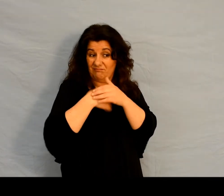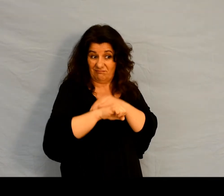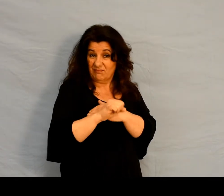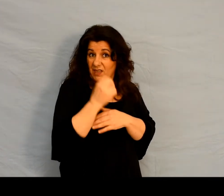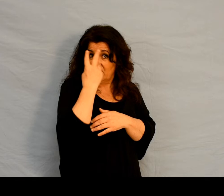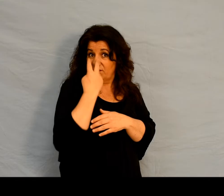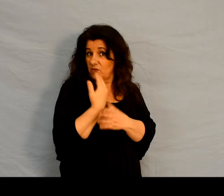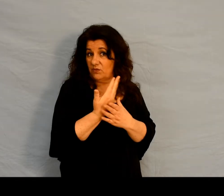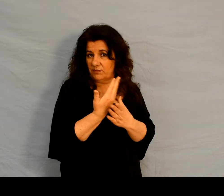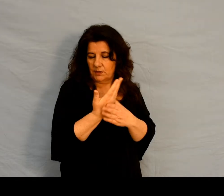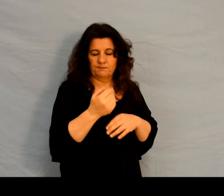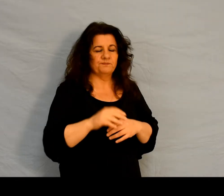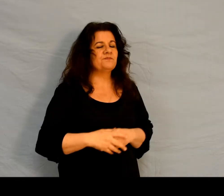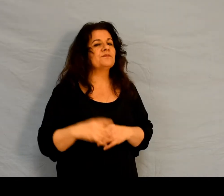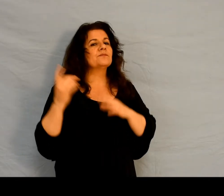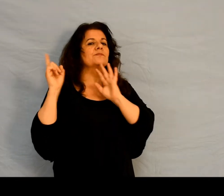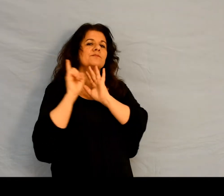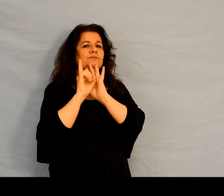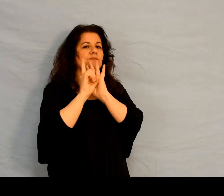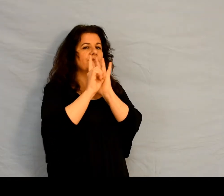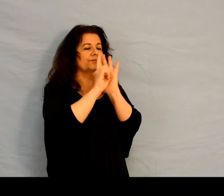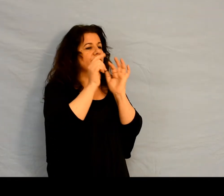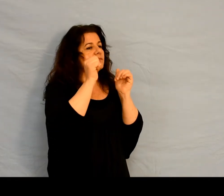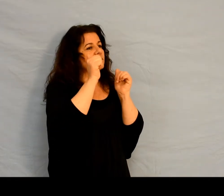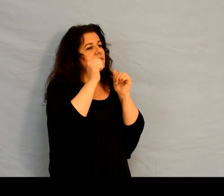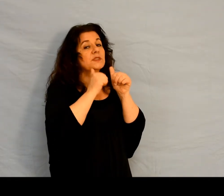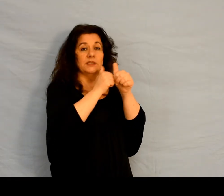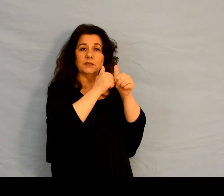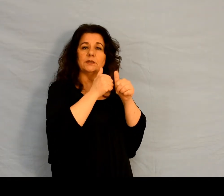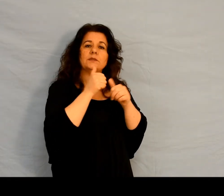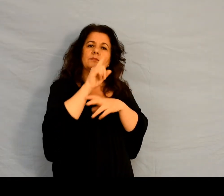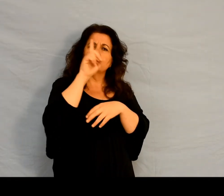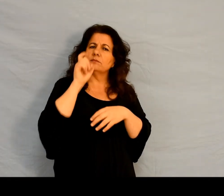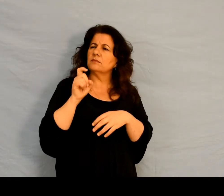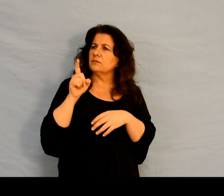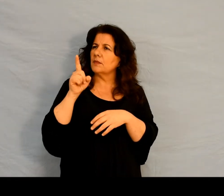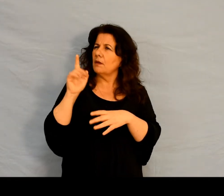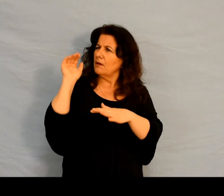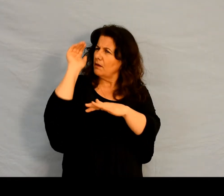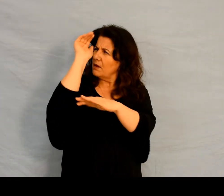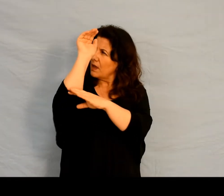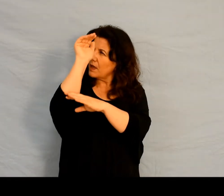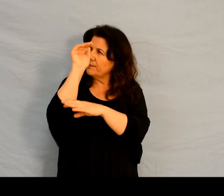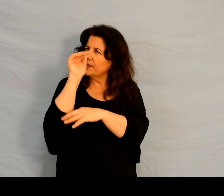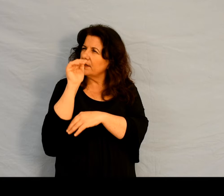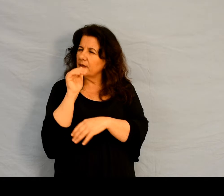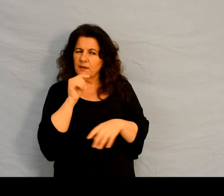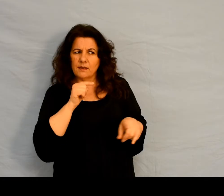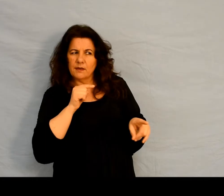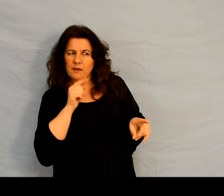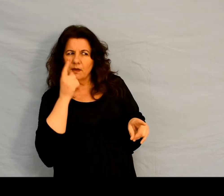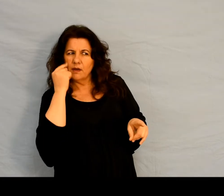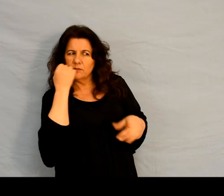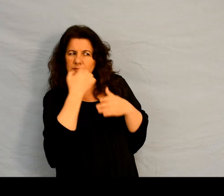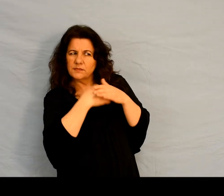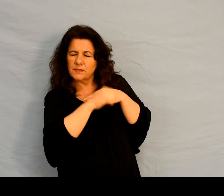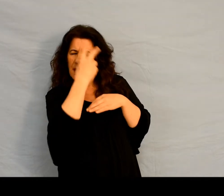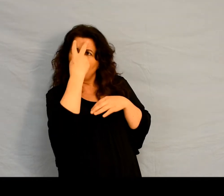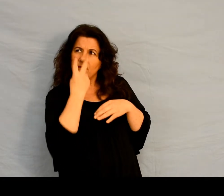Ses disciples l'interrogèrent. « Rabbi, qui a péché, lui ou ses parents,